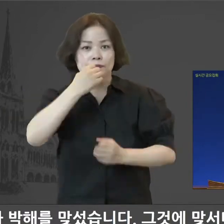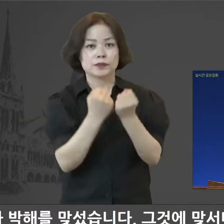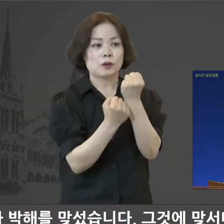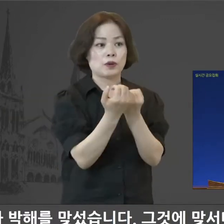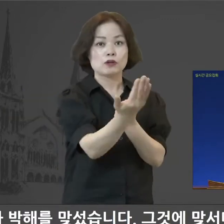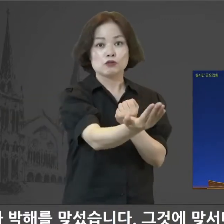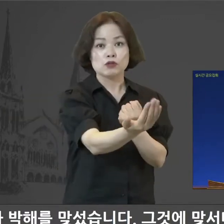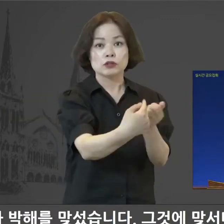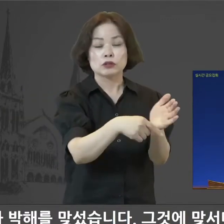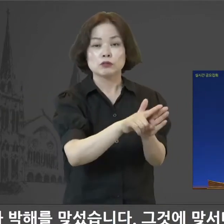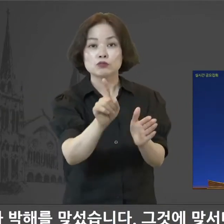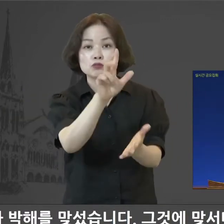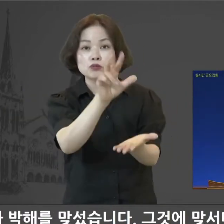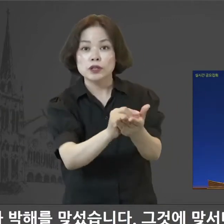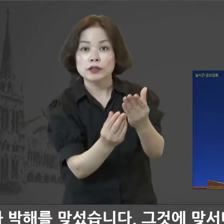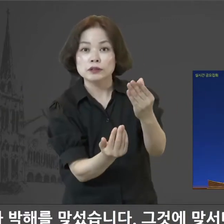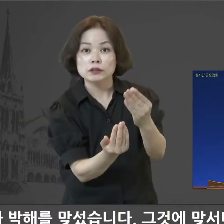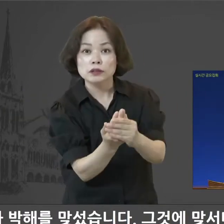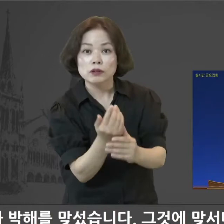어떤 일이 벌어졌어요?